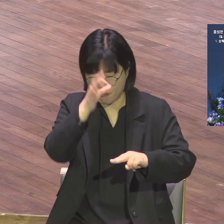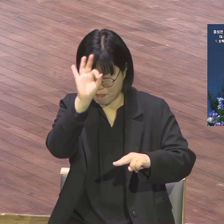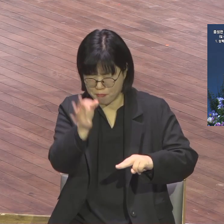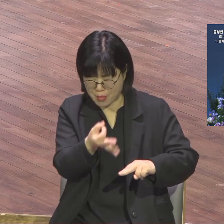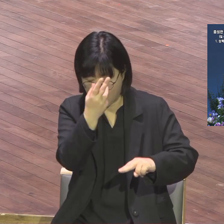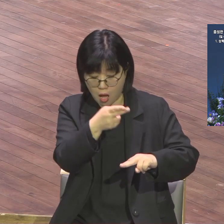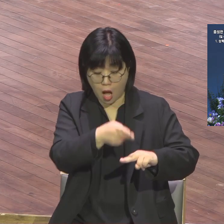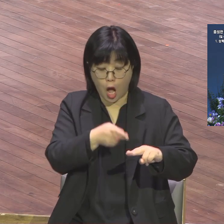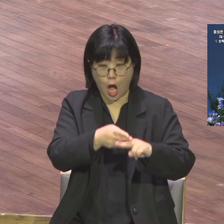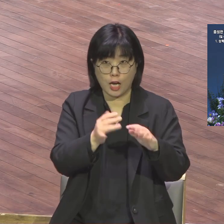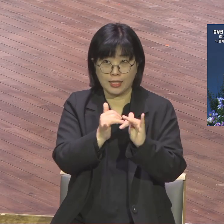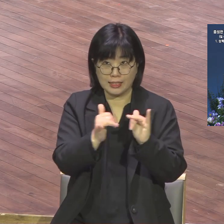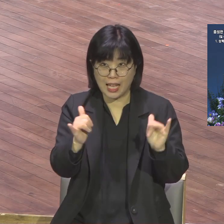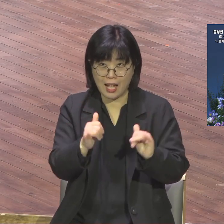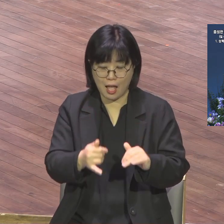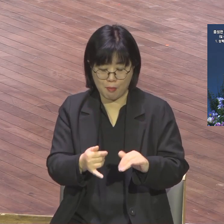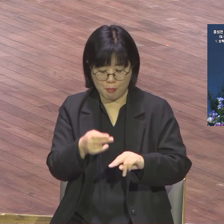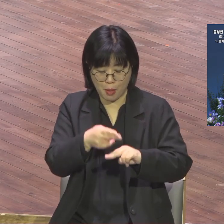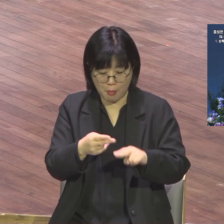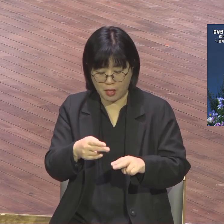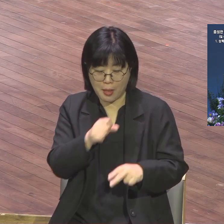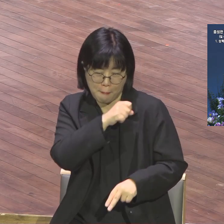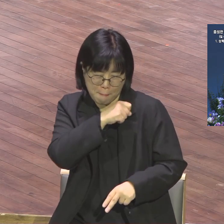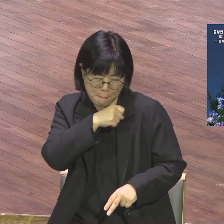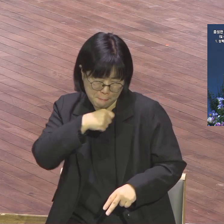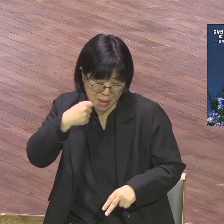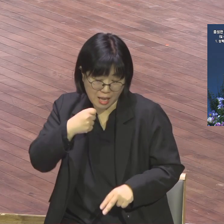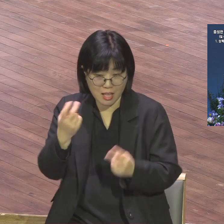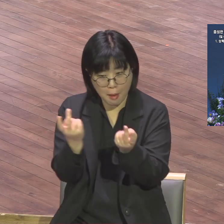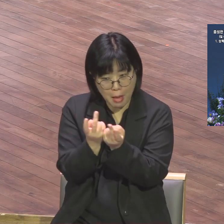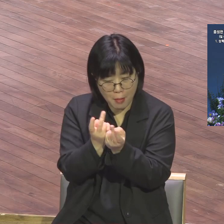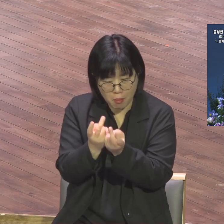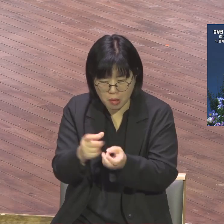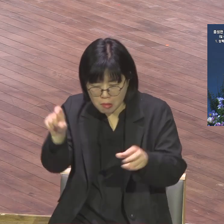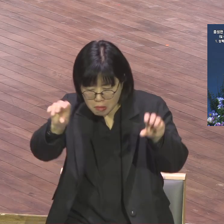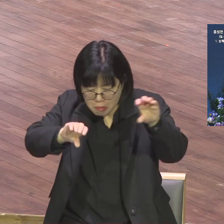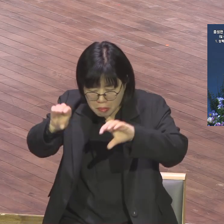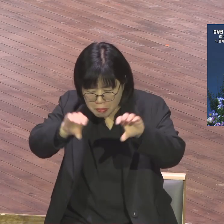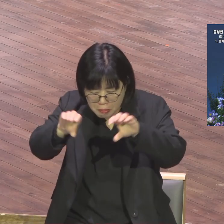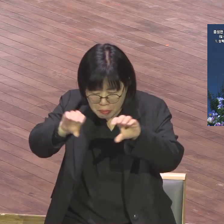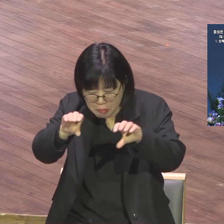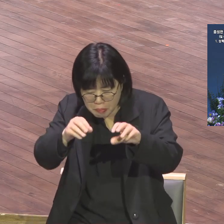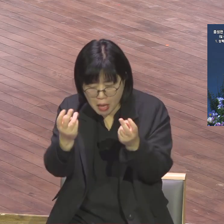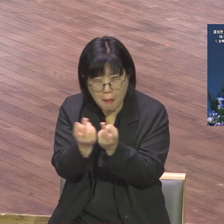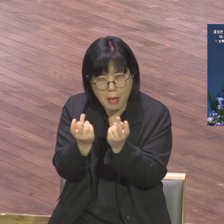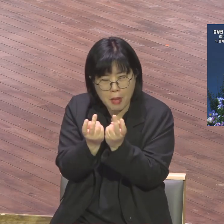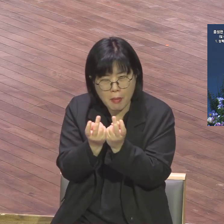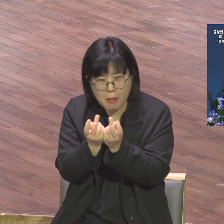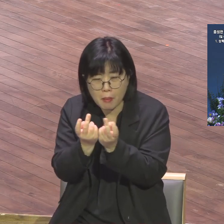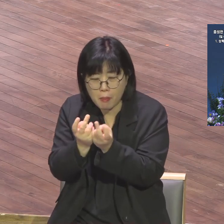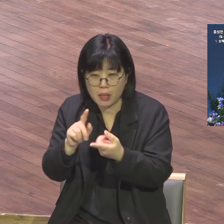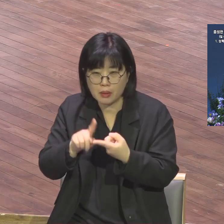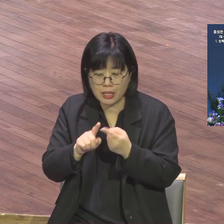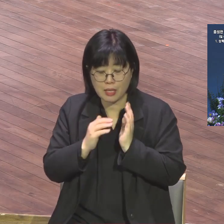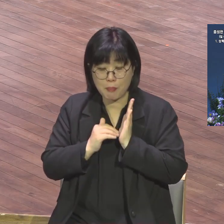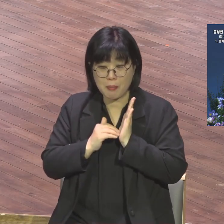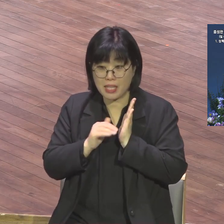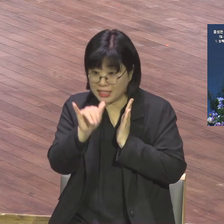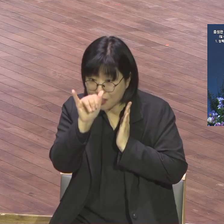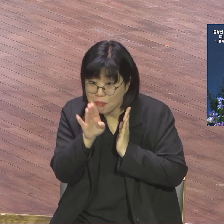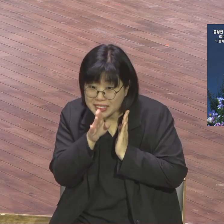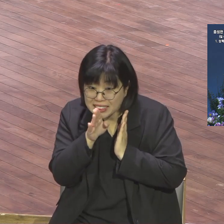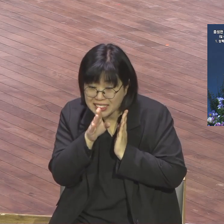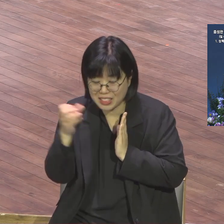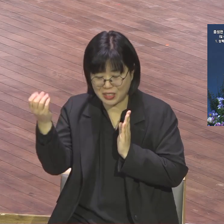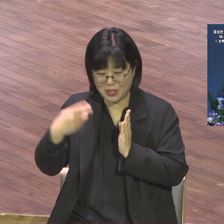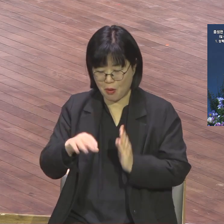때 특별한 기능을 가지고 그 기술을 아무에게나 가르칩니까?